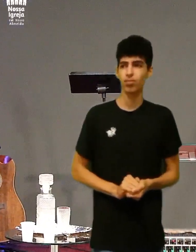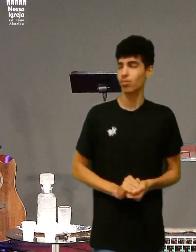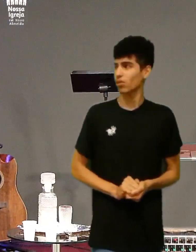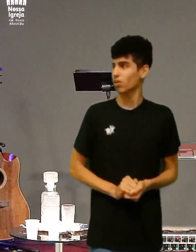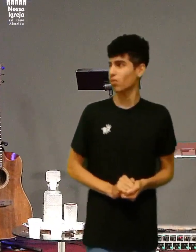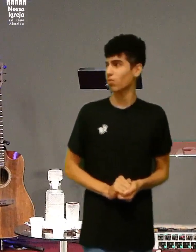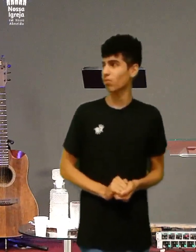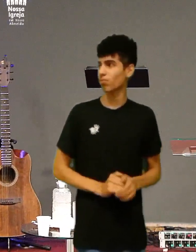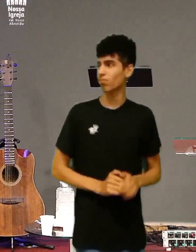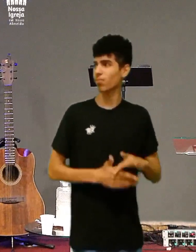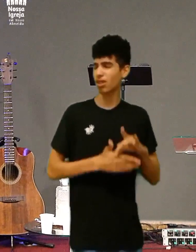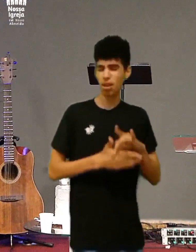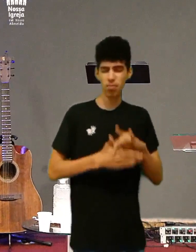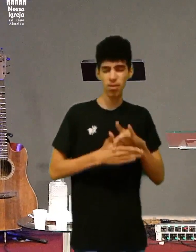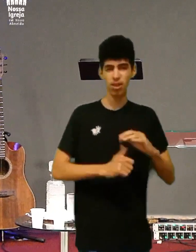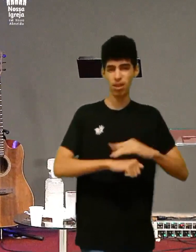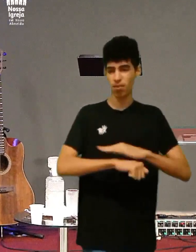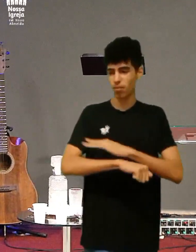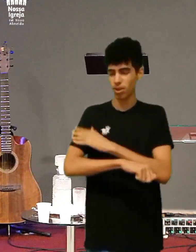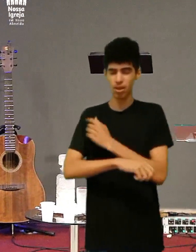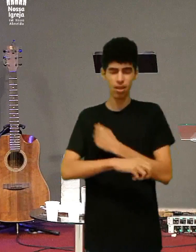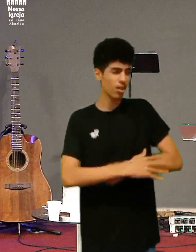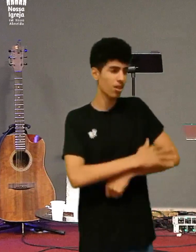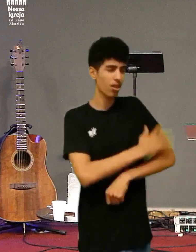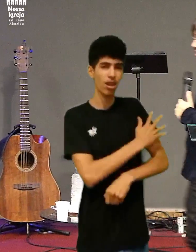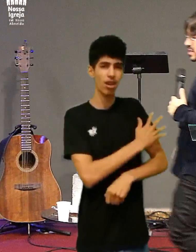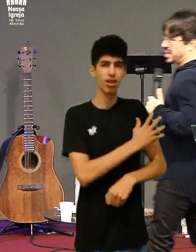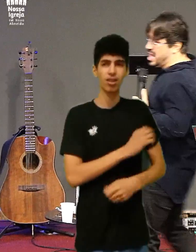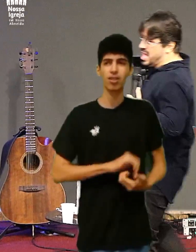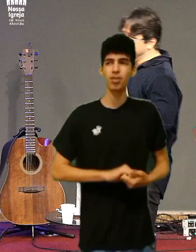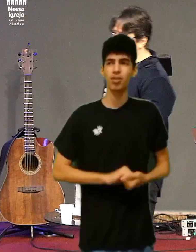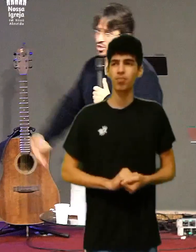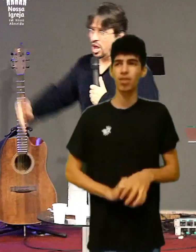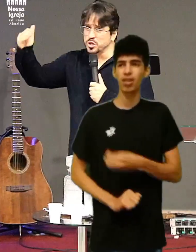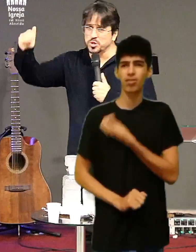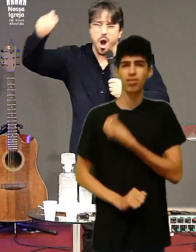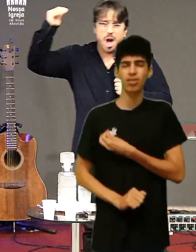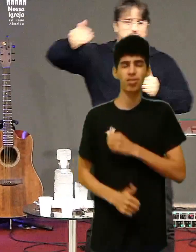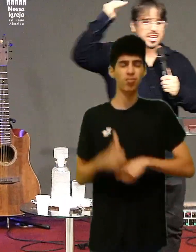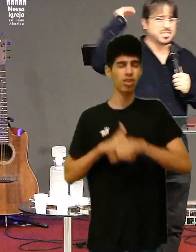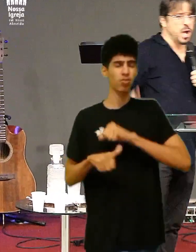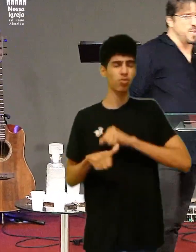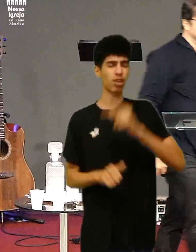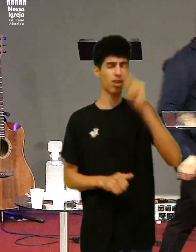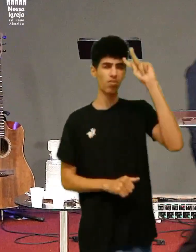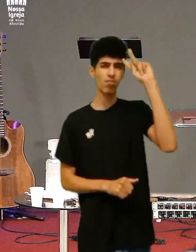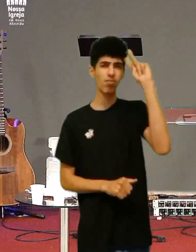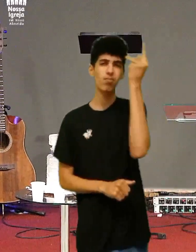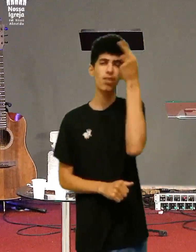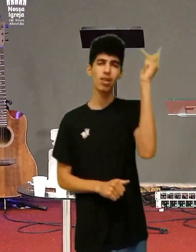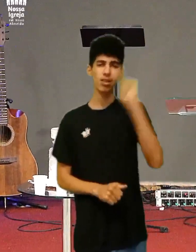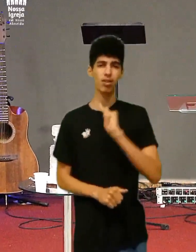músculos comecem a recapear esse esqueleto, não só dos mortos que estão aqui,